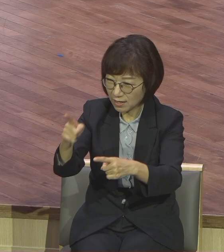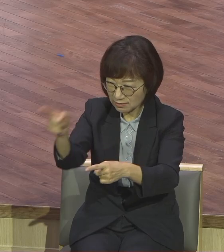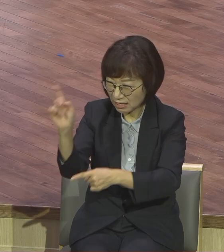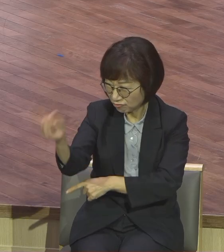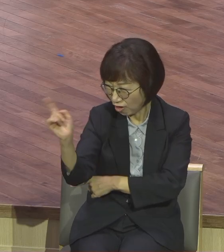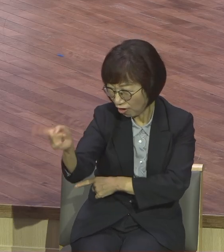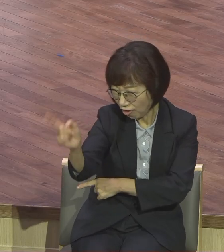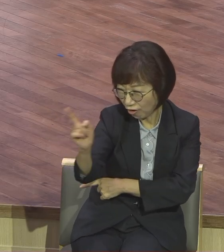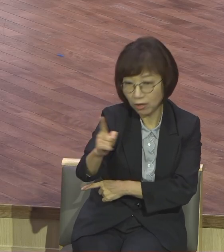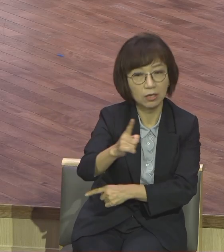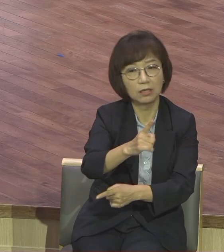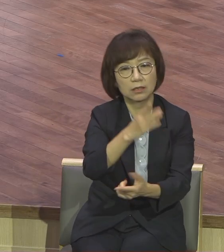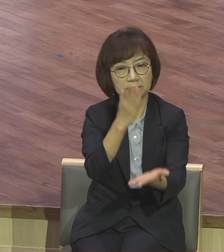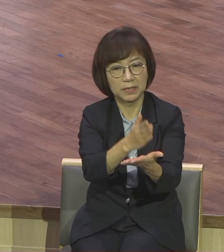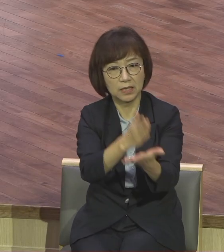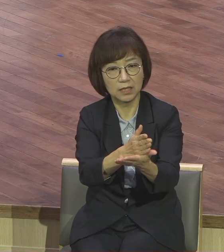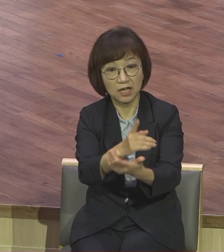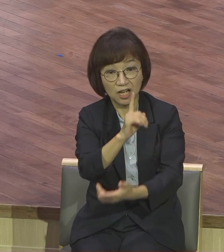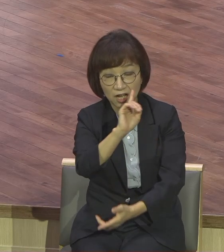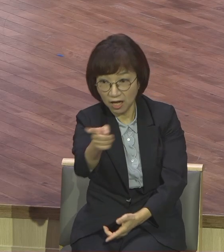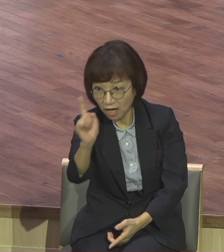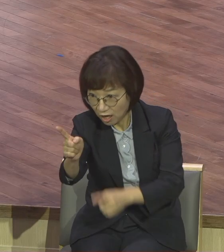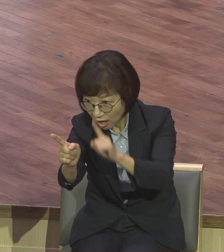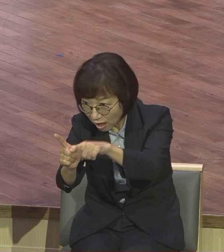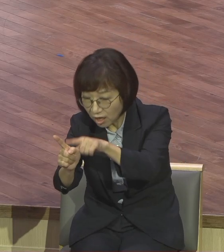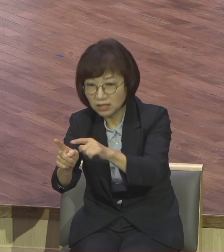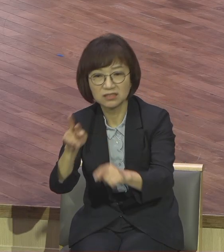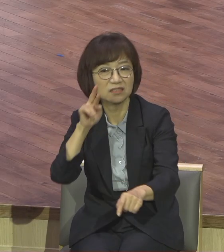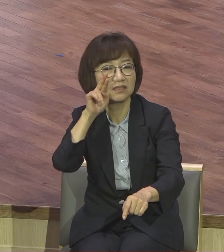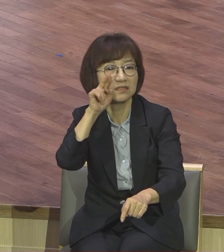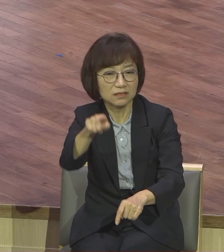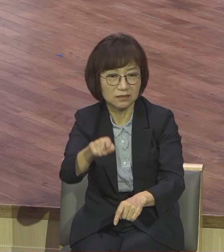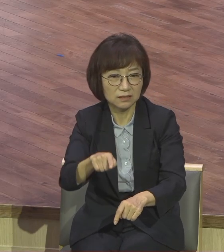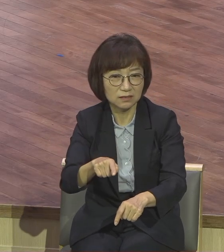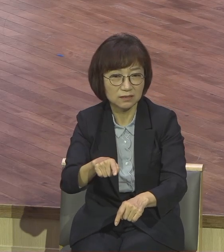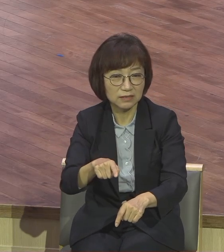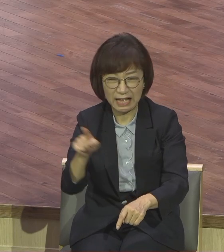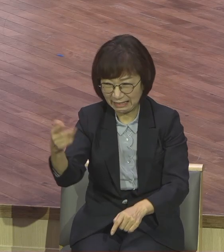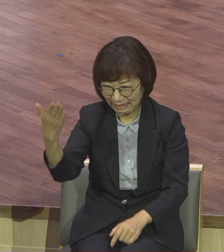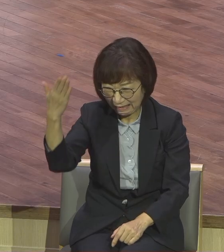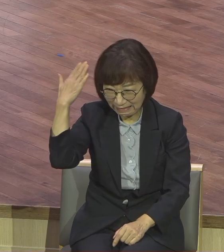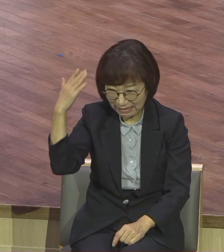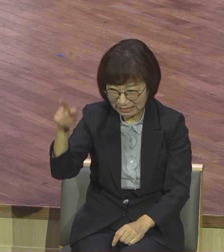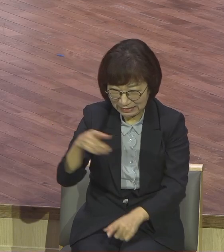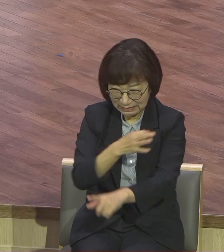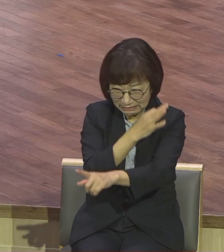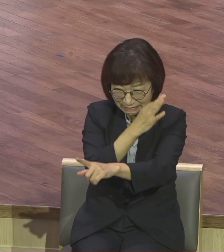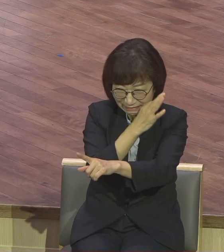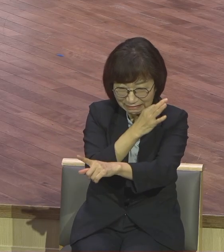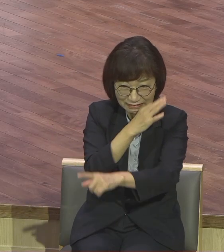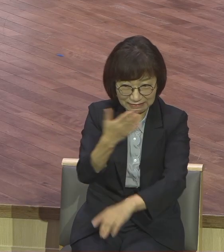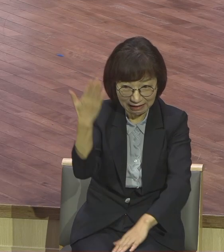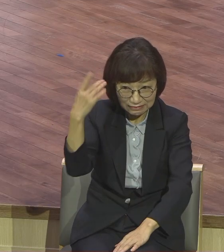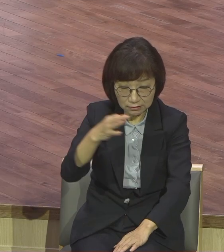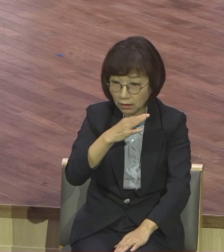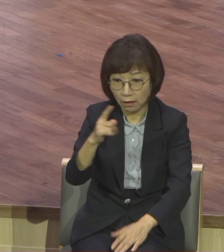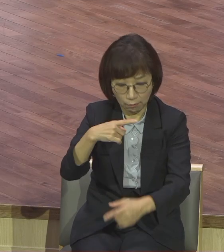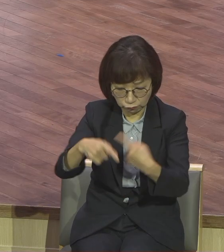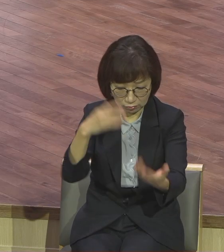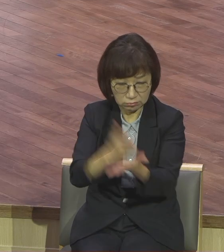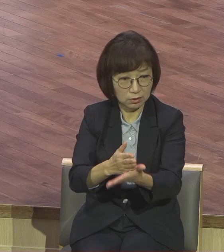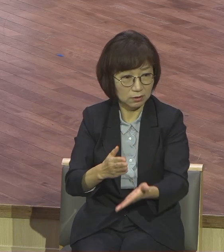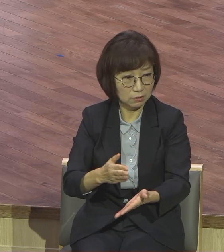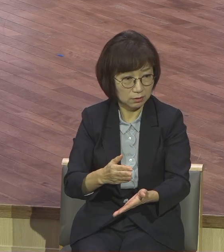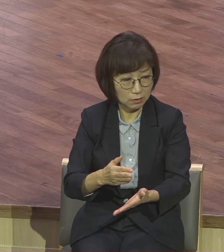거예요. 그 자체가 속는 겁니다. 그 사람이 과거가 어땠든 어떤 상태에 살건